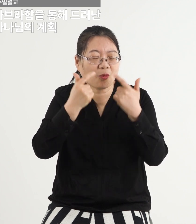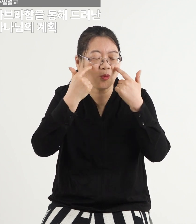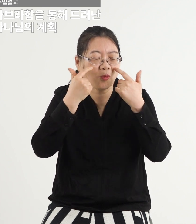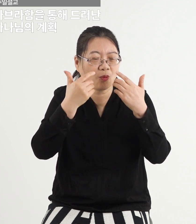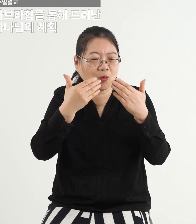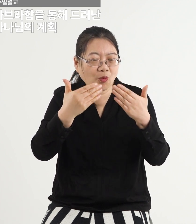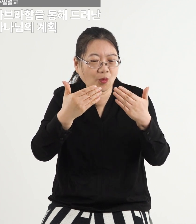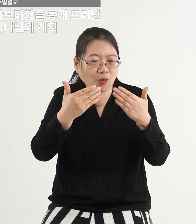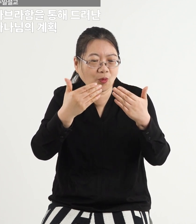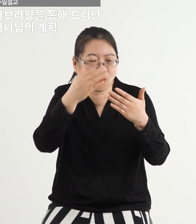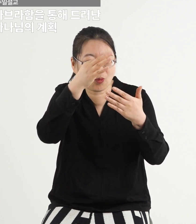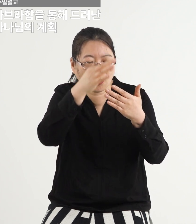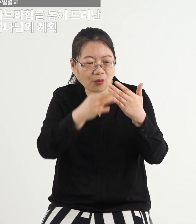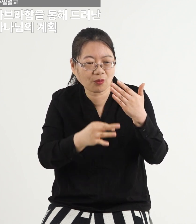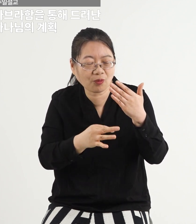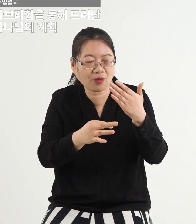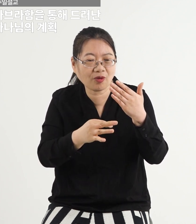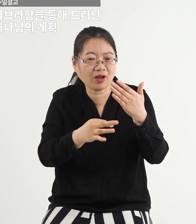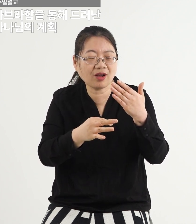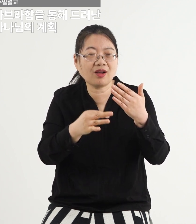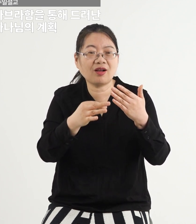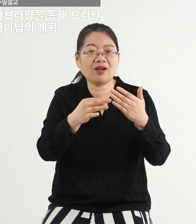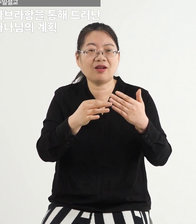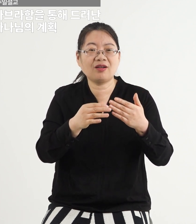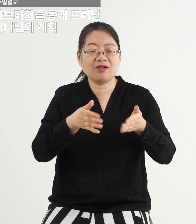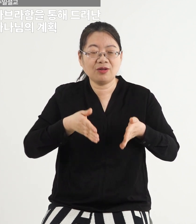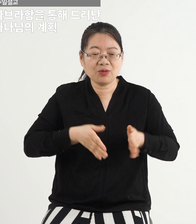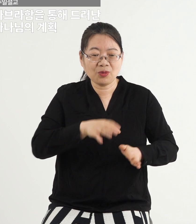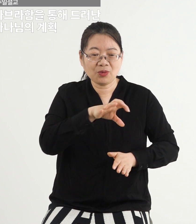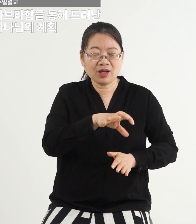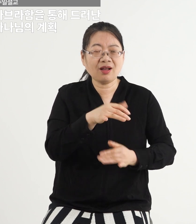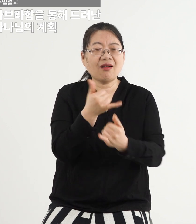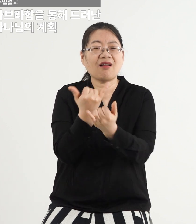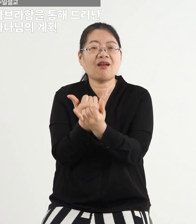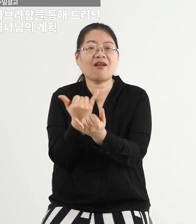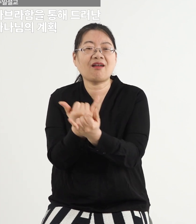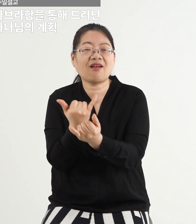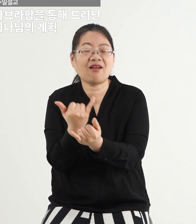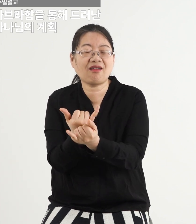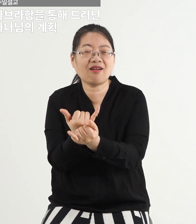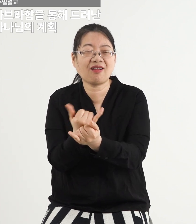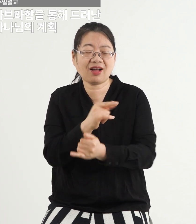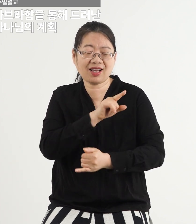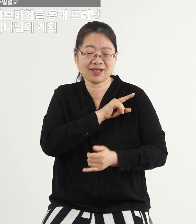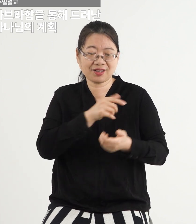고향, 친척, 가장 떠나기 어려운